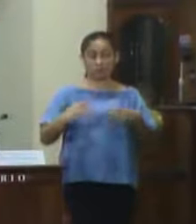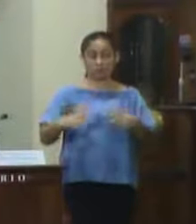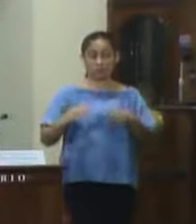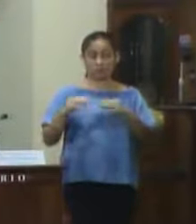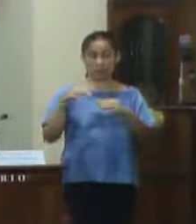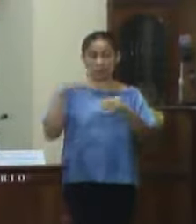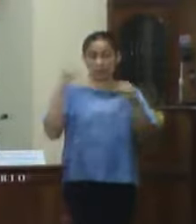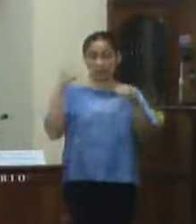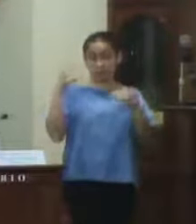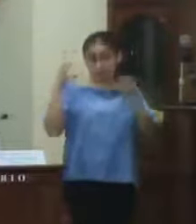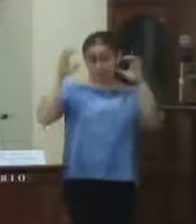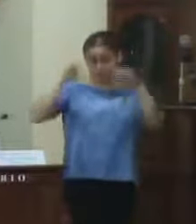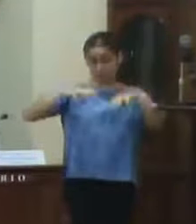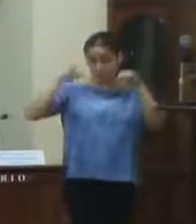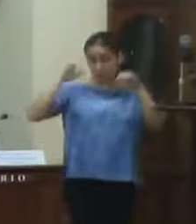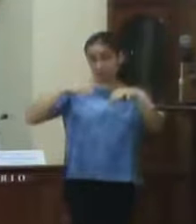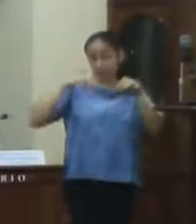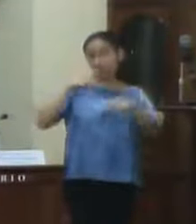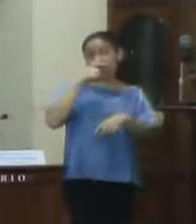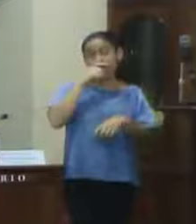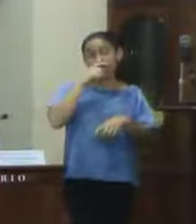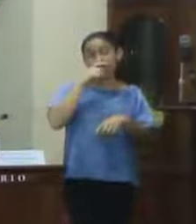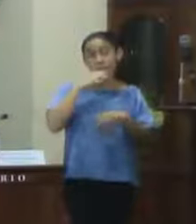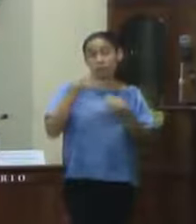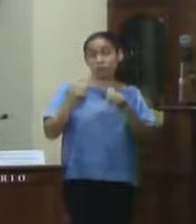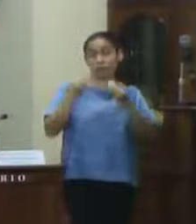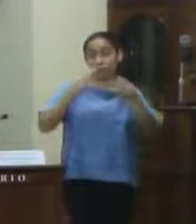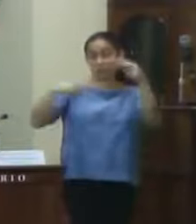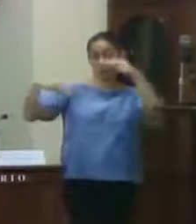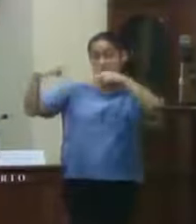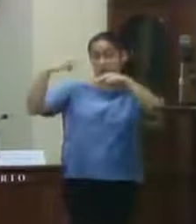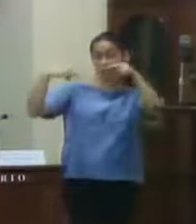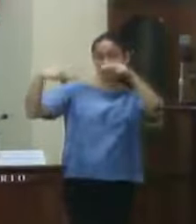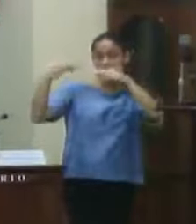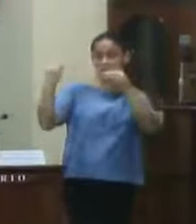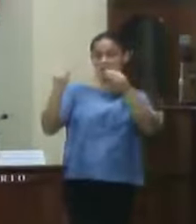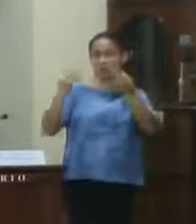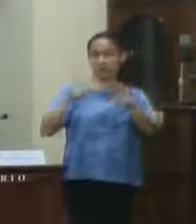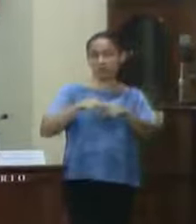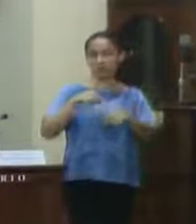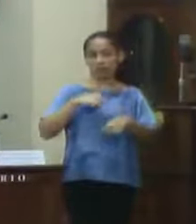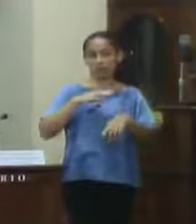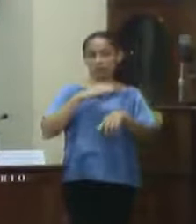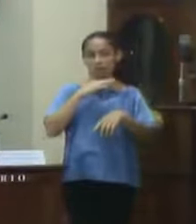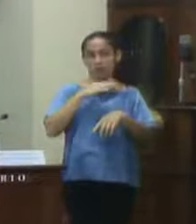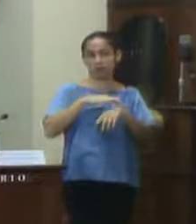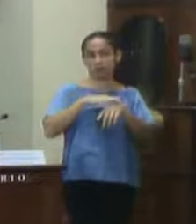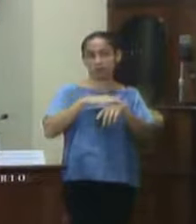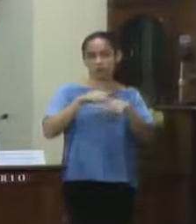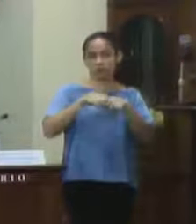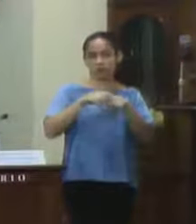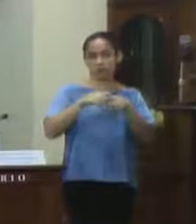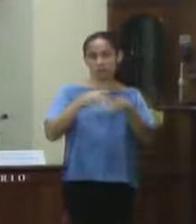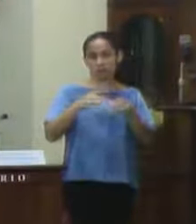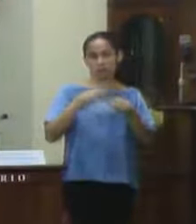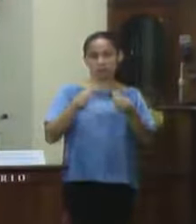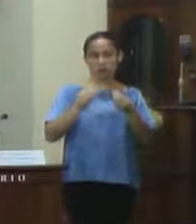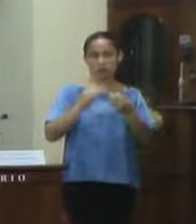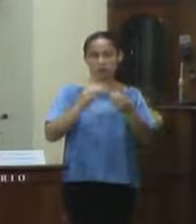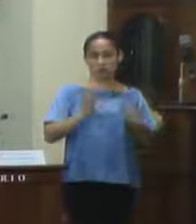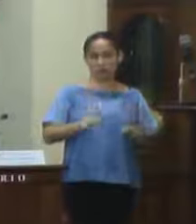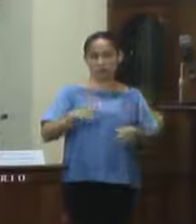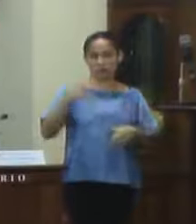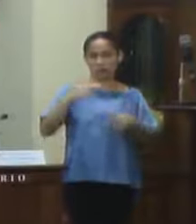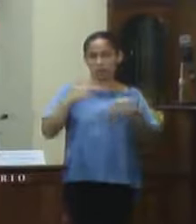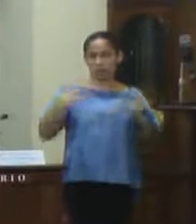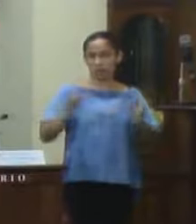chuva, ficando, na maioria das vezes, expostos no tempo, podendo vir a desenvolver doenças respiratórias, dermatológicas, entre